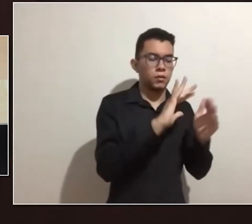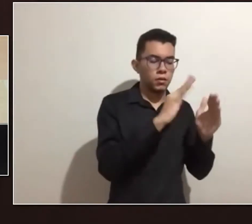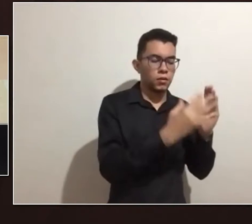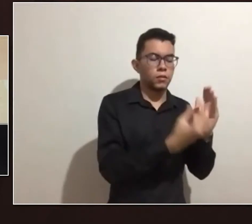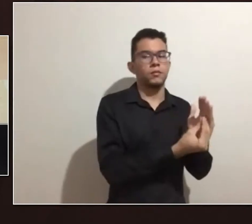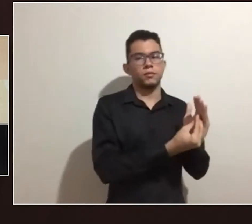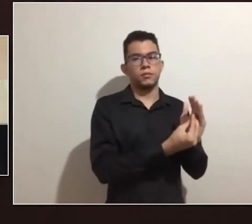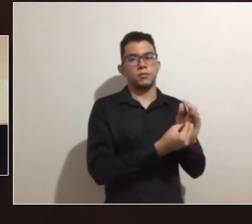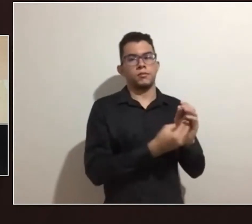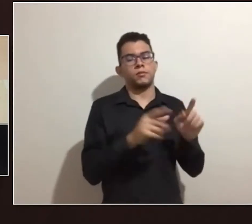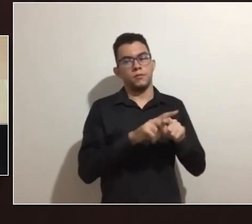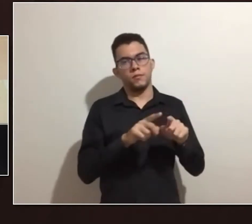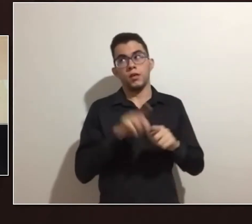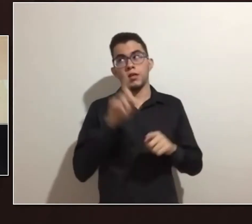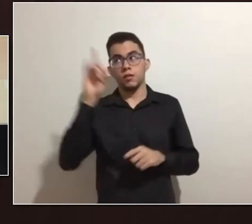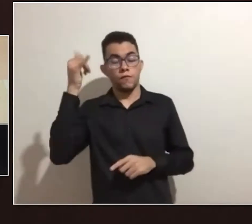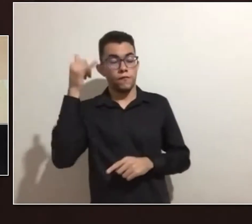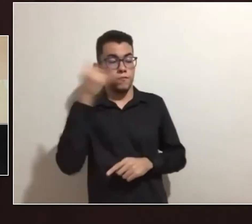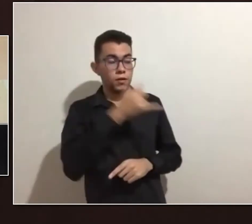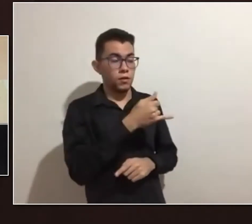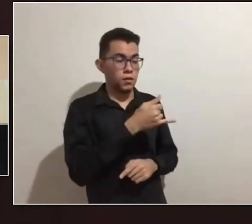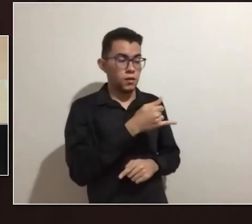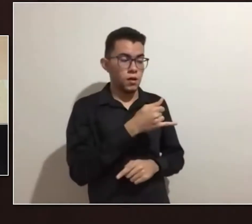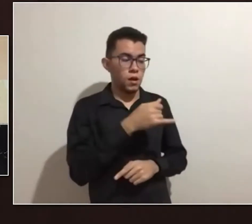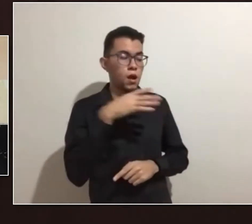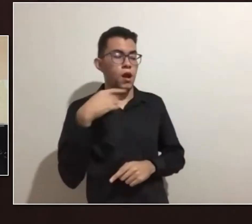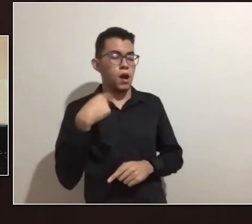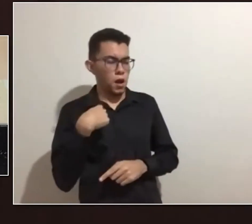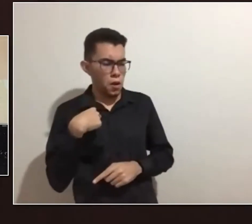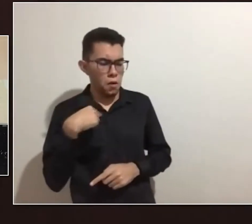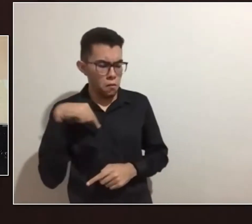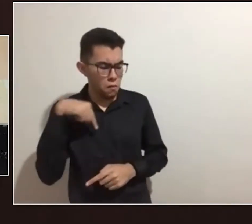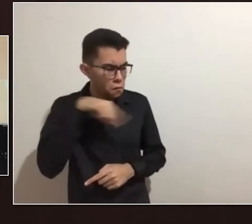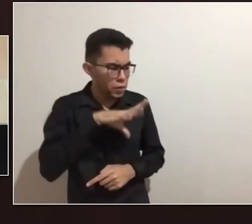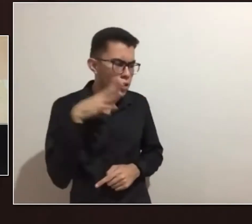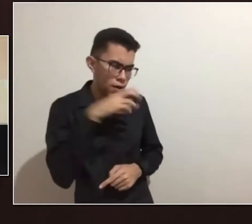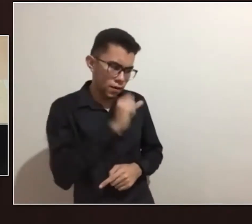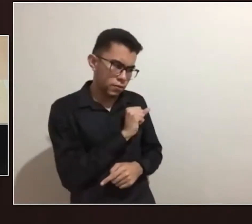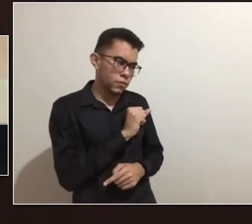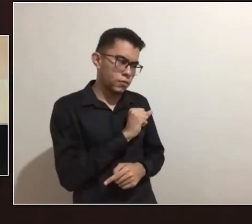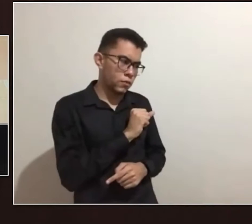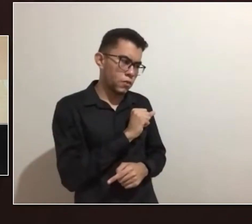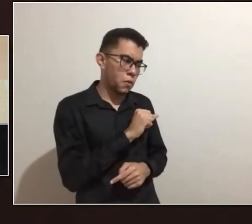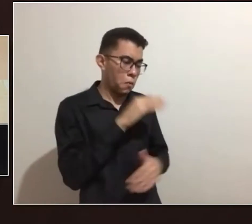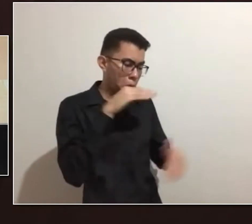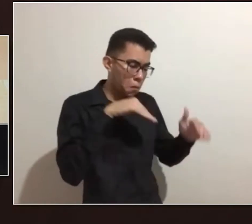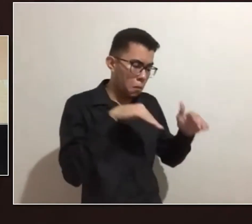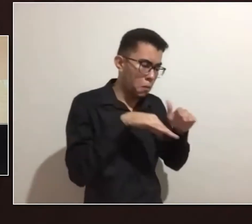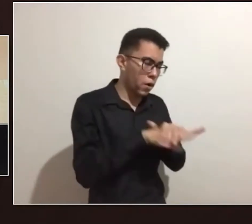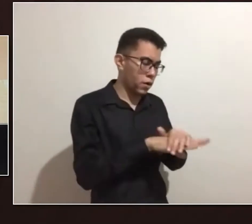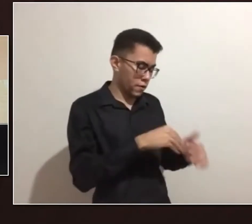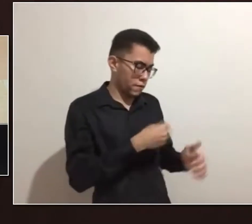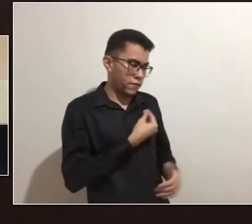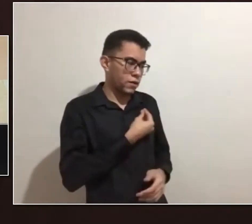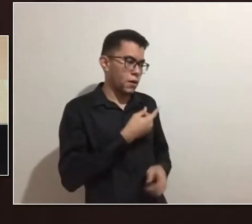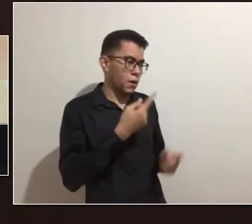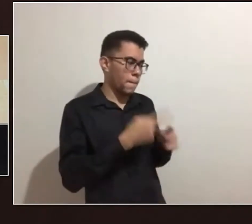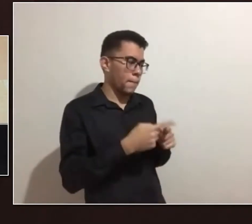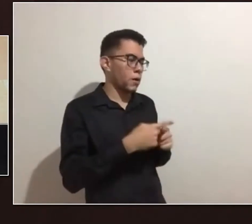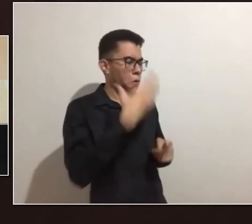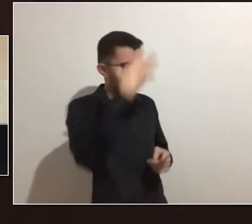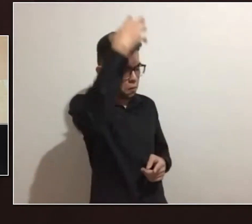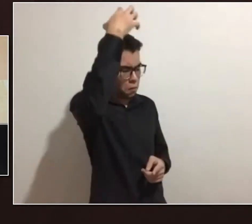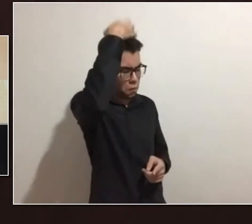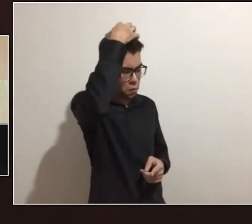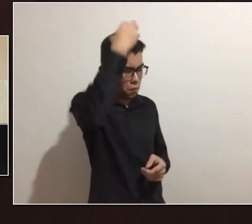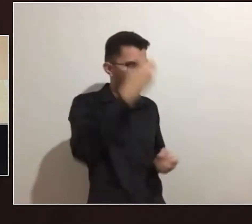sem demora, conserva o que tens, para que ninguém tome a tua coroa. Irmãos, pela misericórdia do